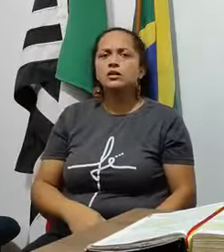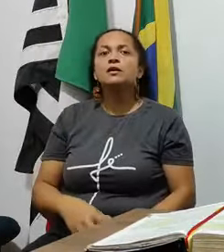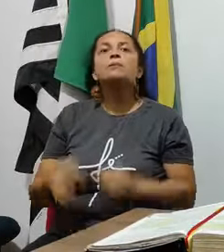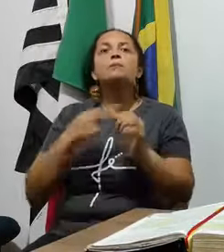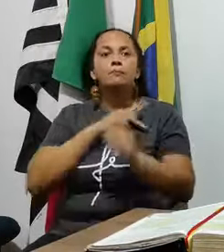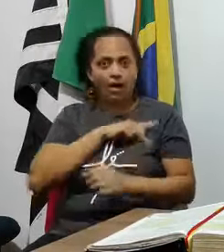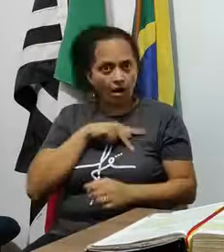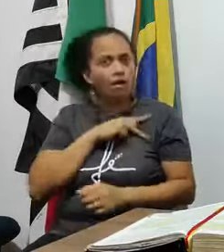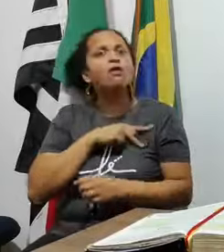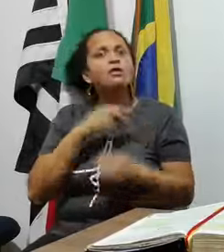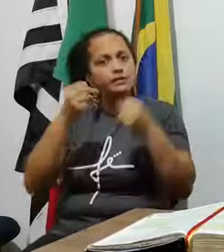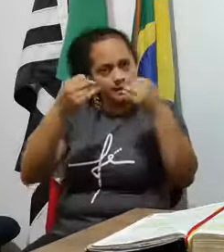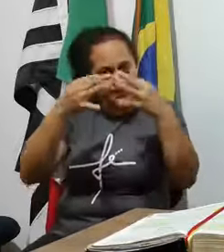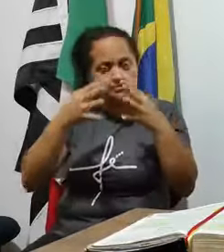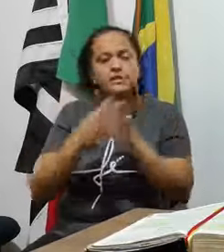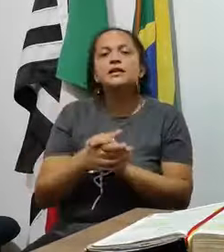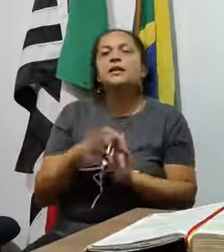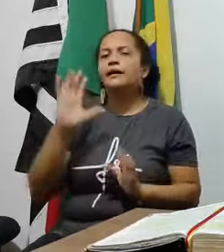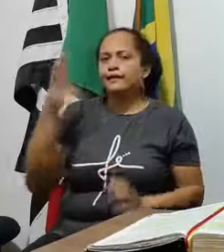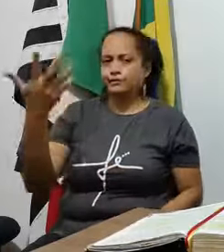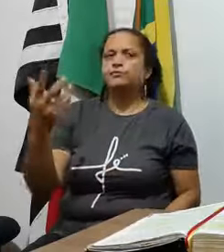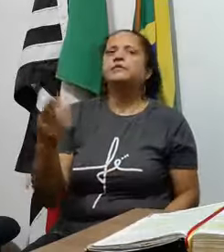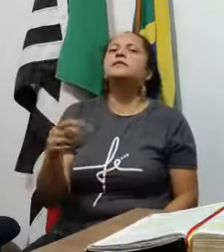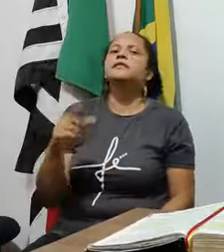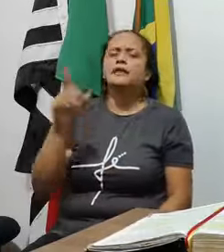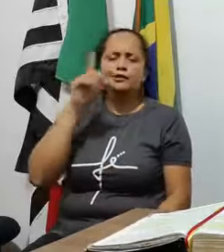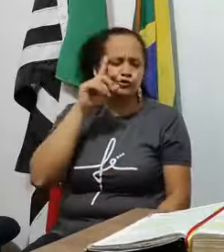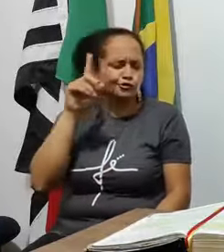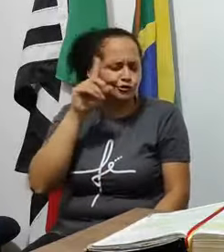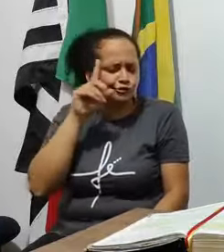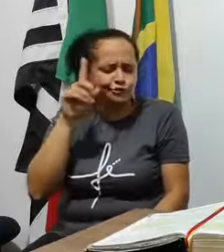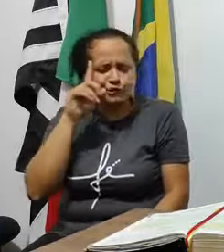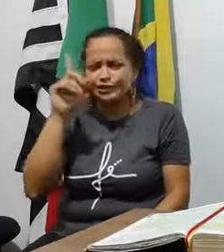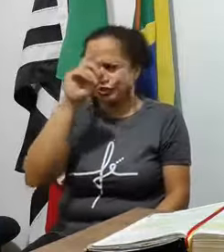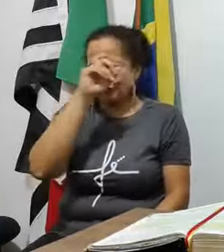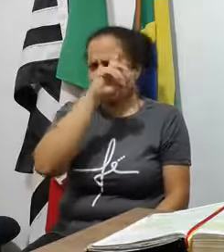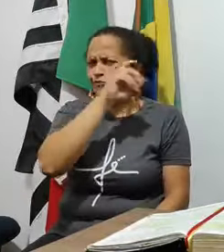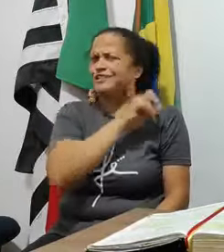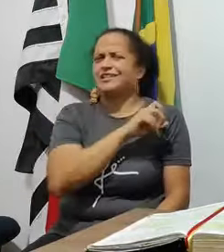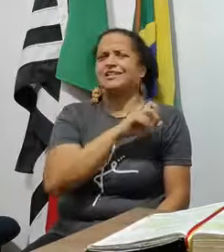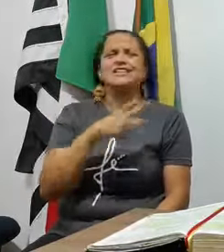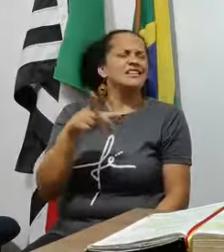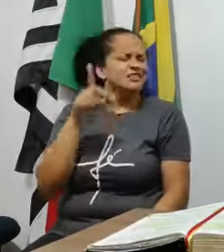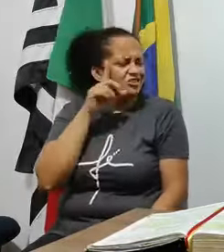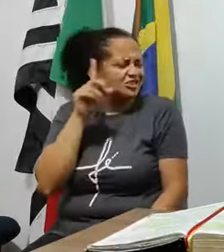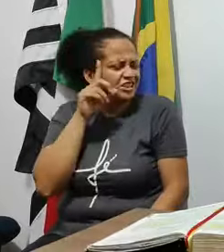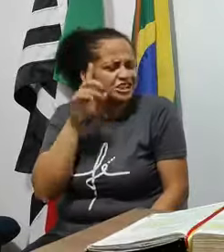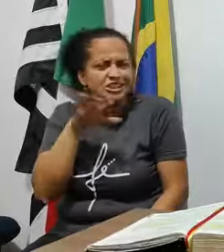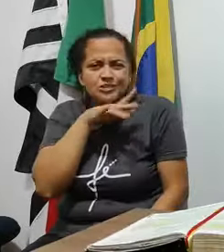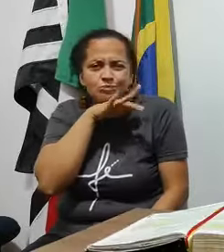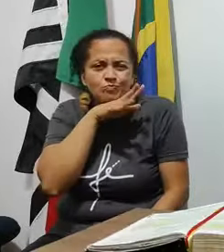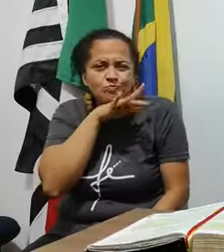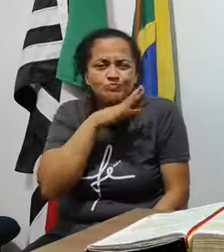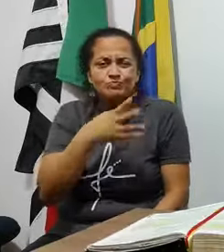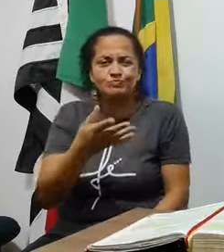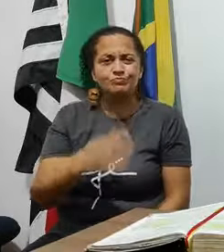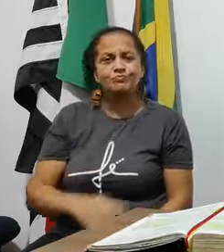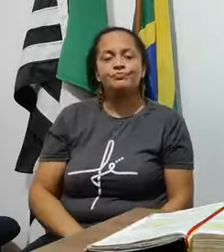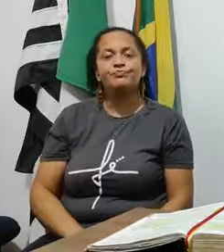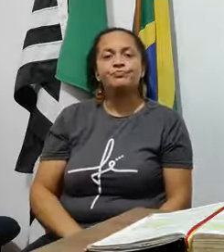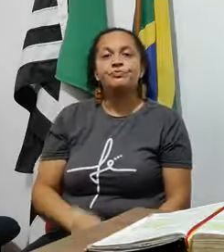dias sobrevirão tempos difíceis, tempos trabalhosos, né? Aí ele fala,